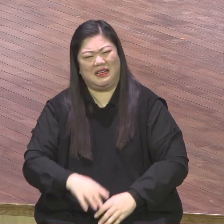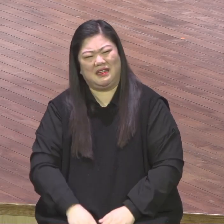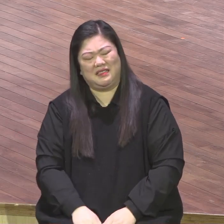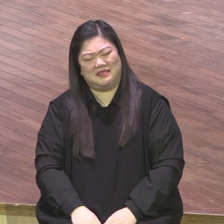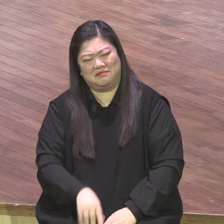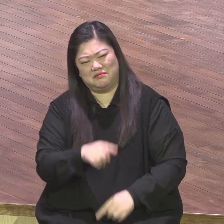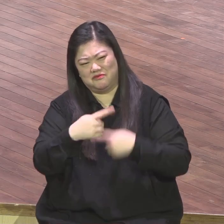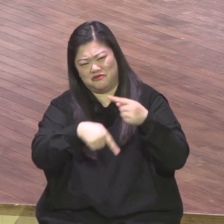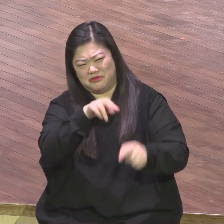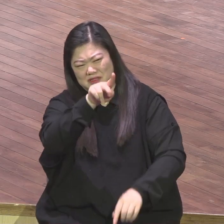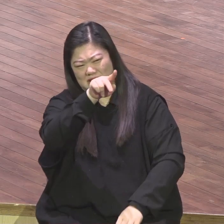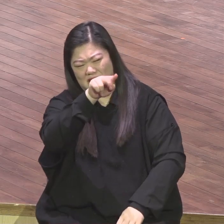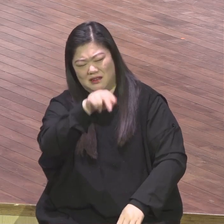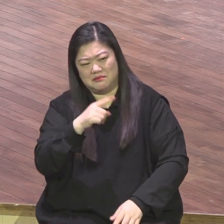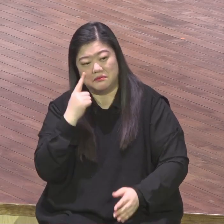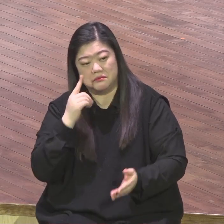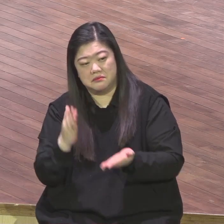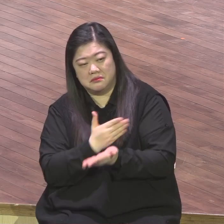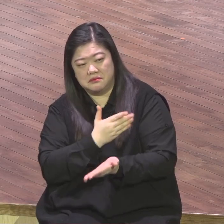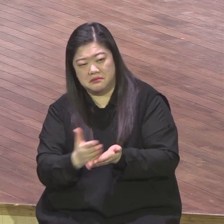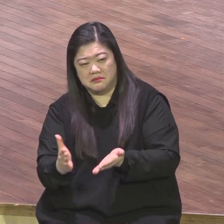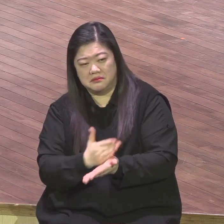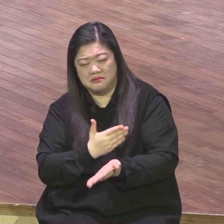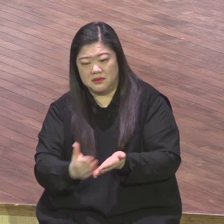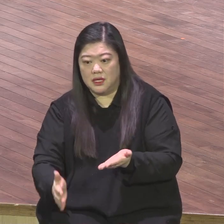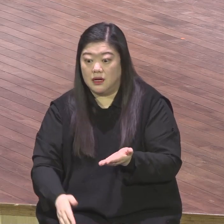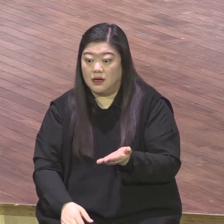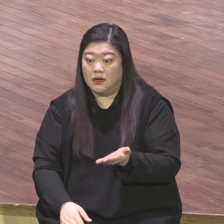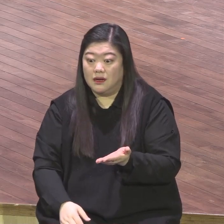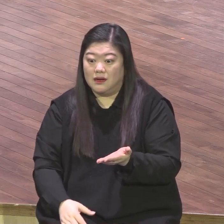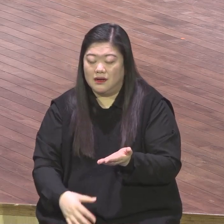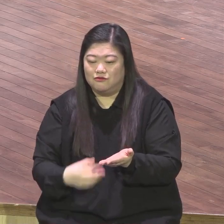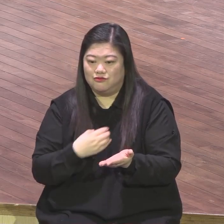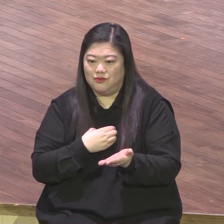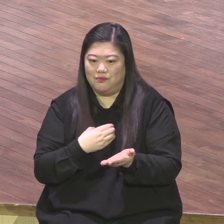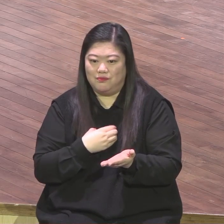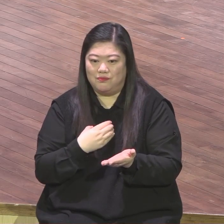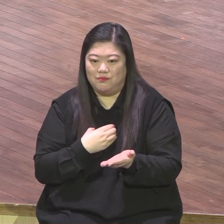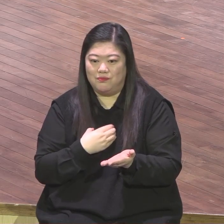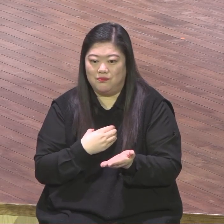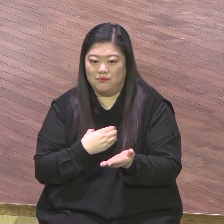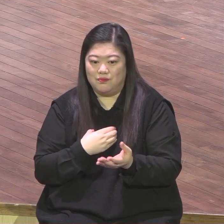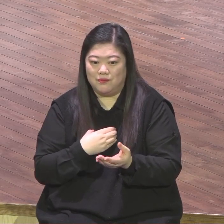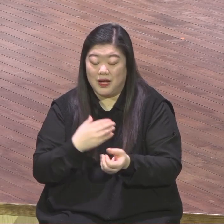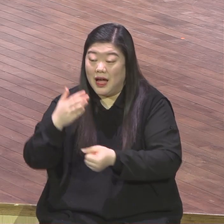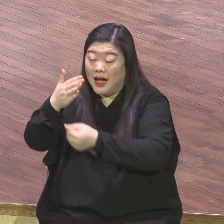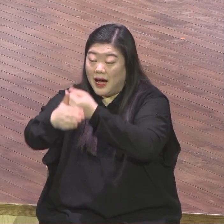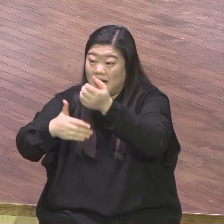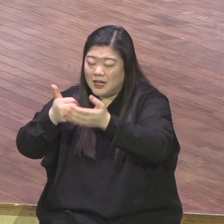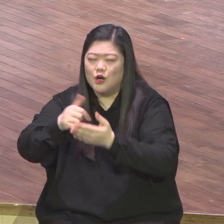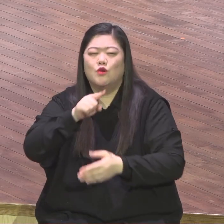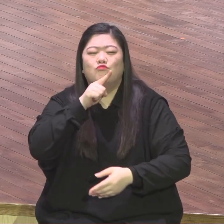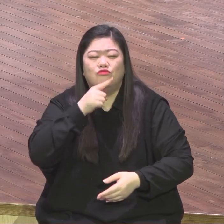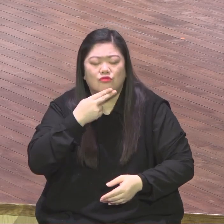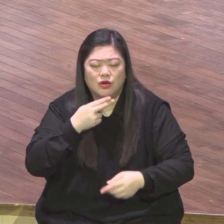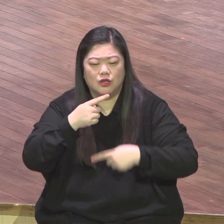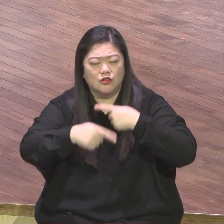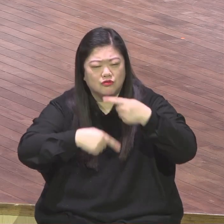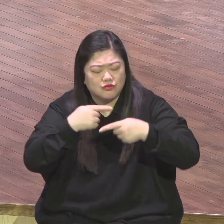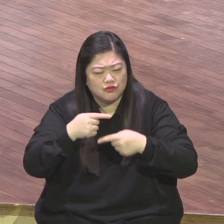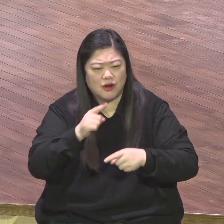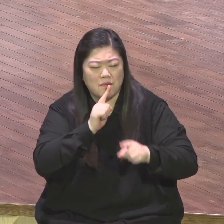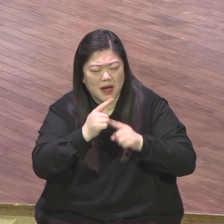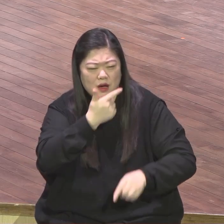그건 망할 짓이에요. 그러면 안 돼요. 강단에서 하나님께서 말씀을 통해 주시면 아멘.